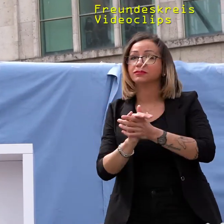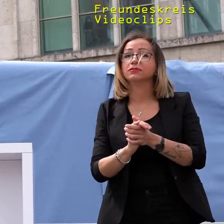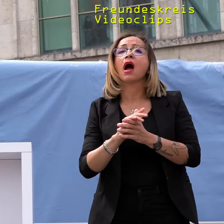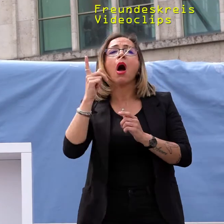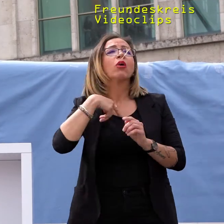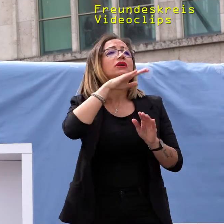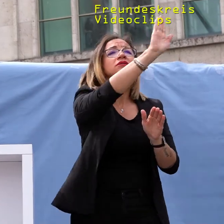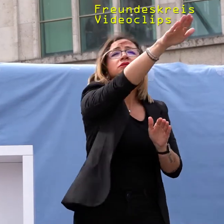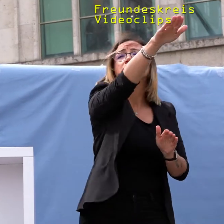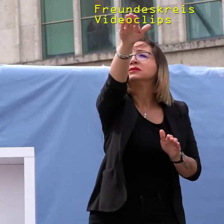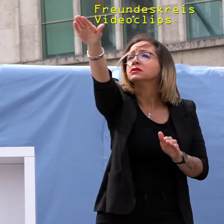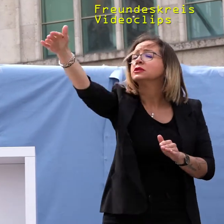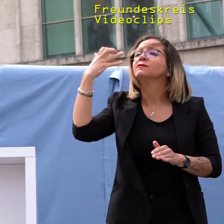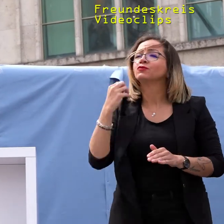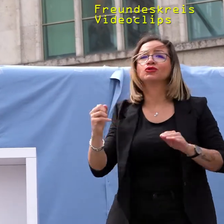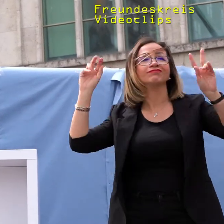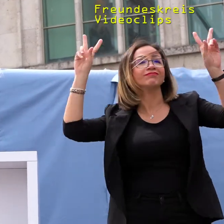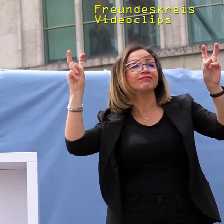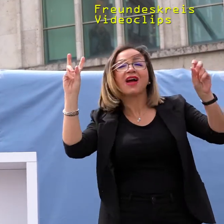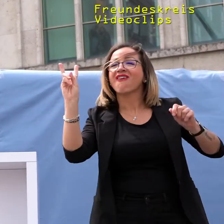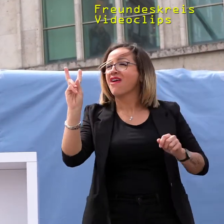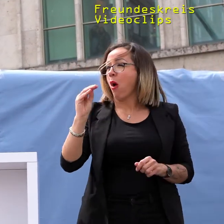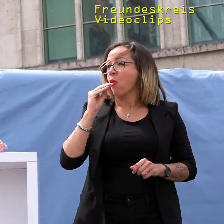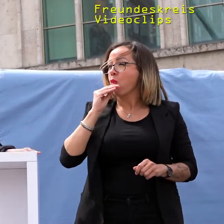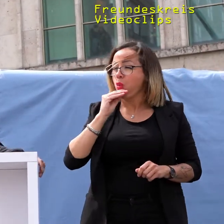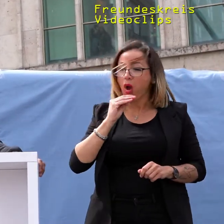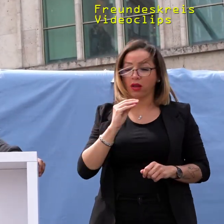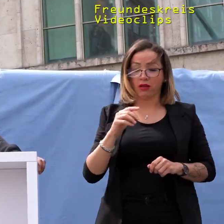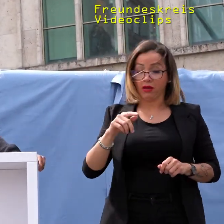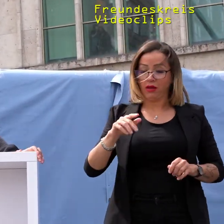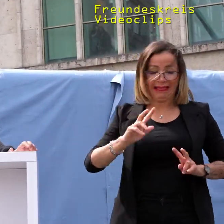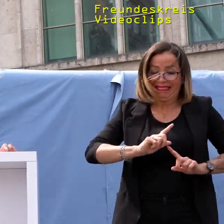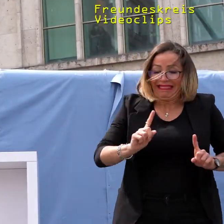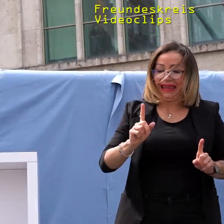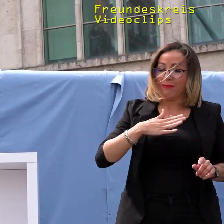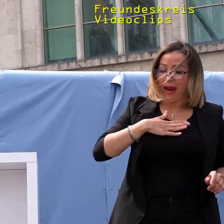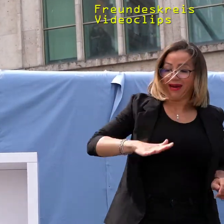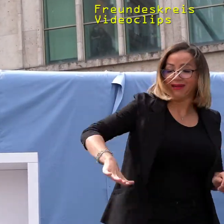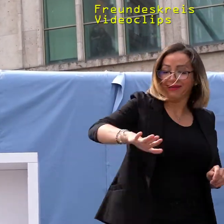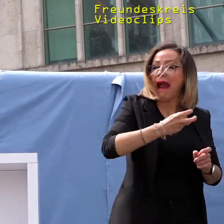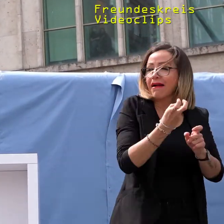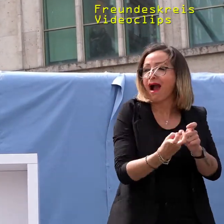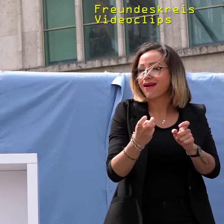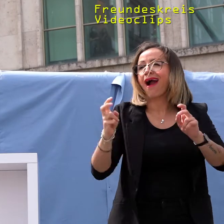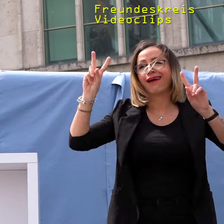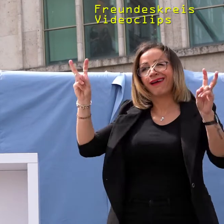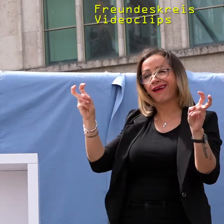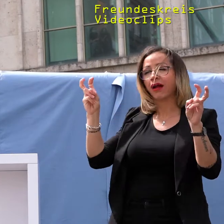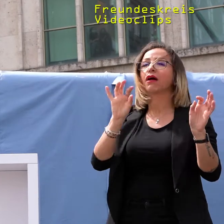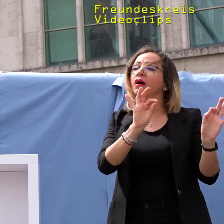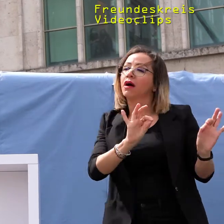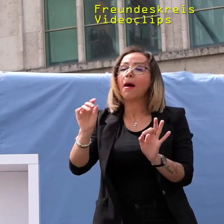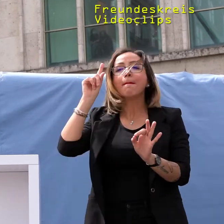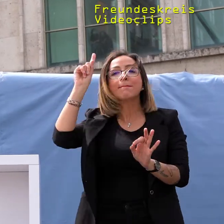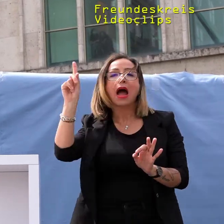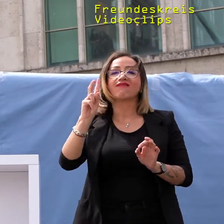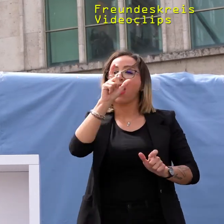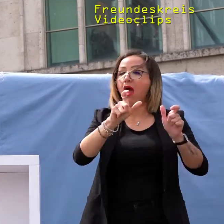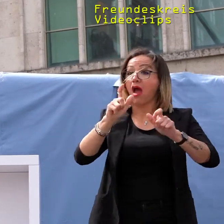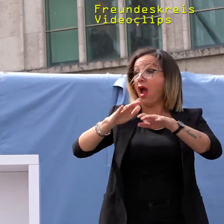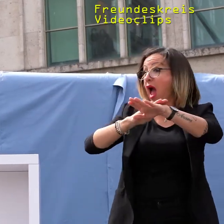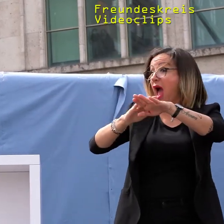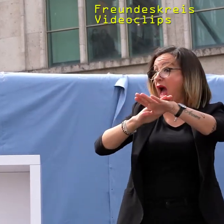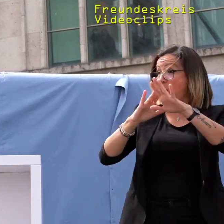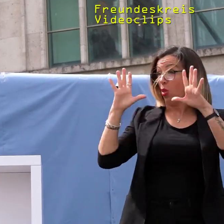appellieren, denen nicht täglich in den Vorgarten gekackt wird. Diejenigen, die nicht aufgrund ihrer Hautfarbe den unterschwelligen Drang verspüren,